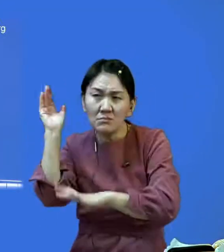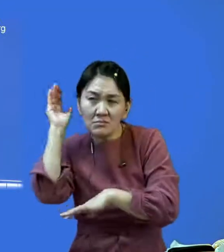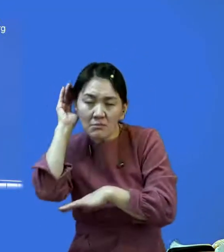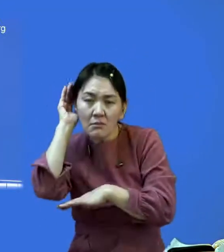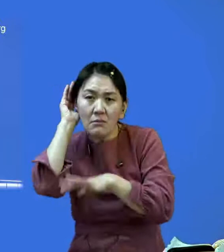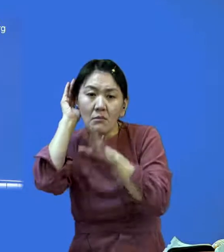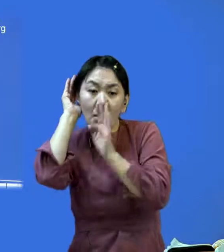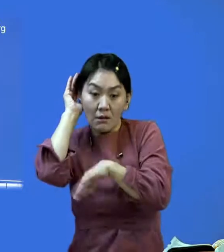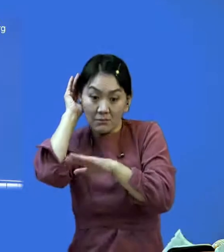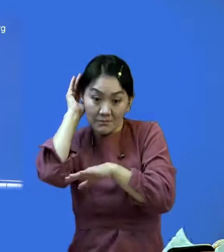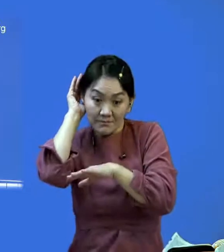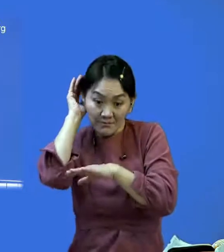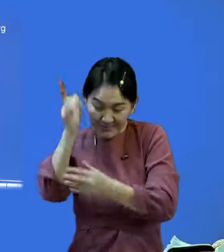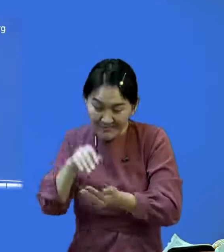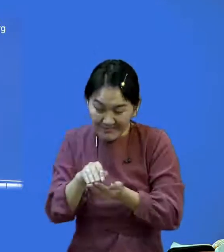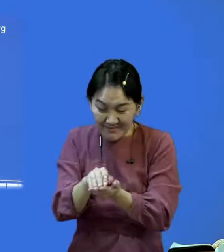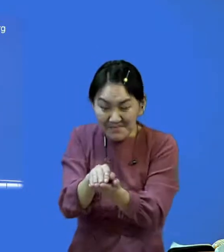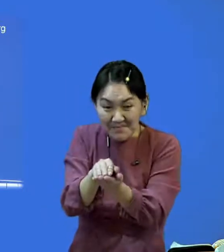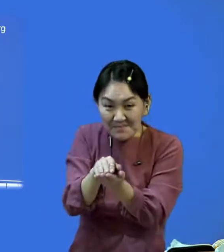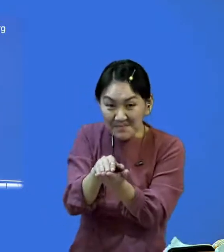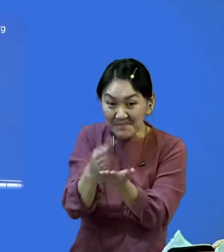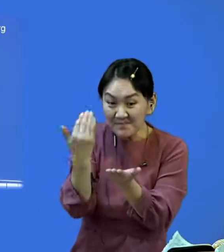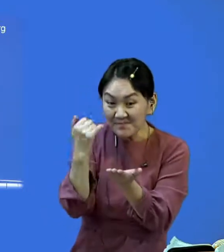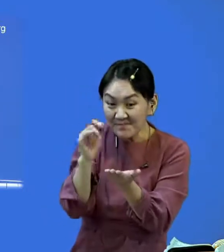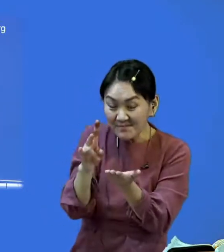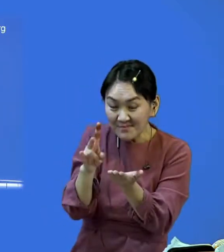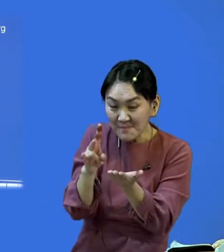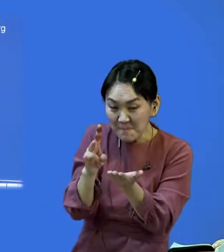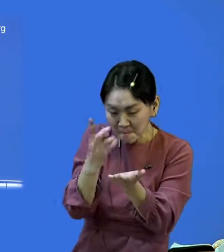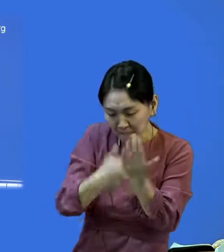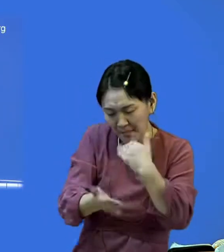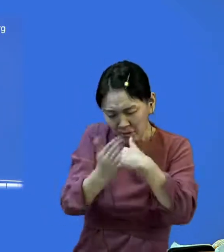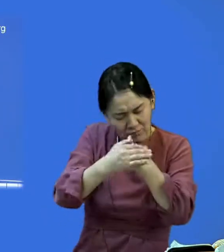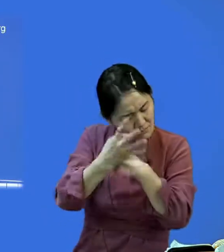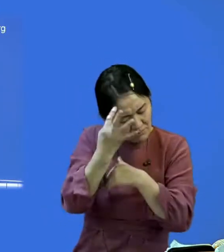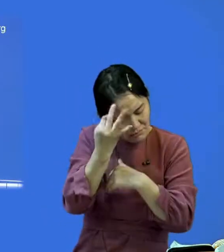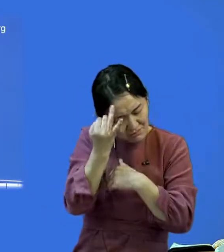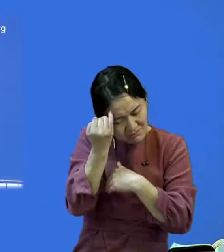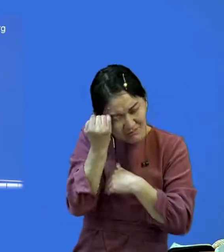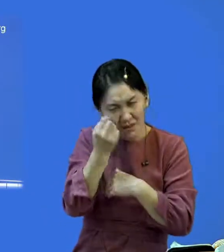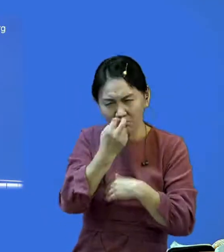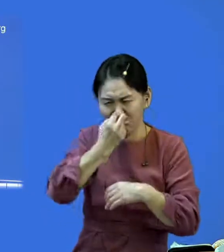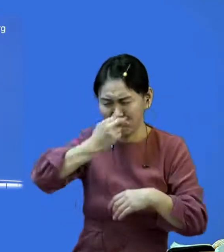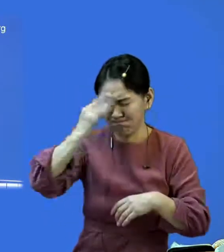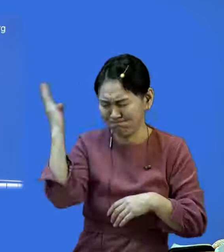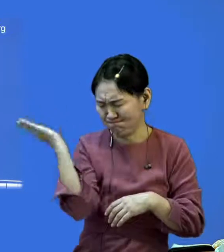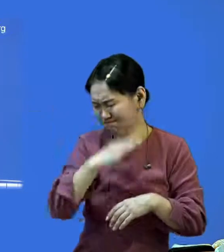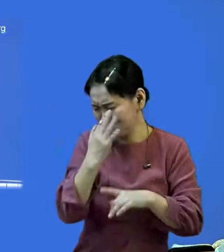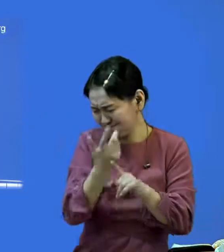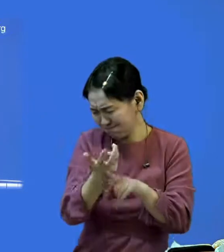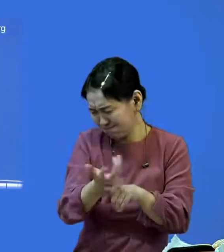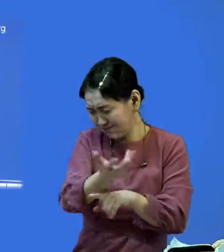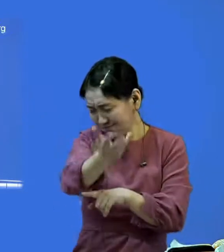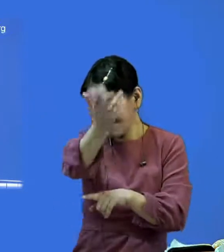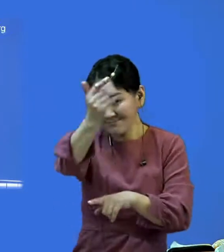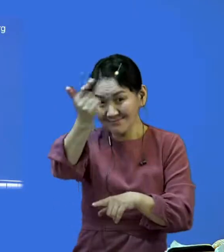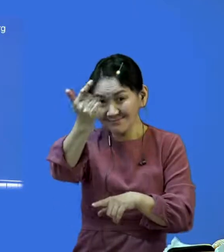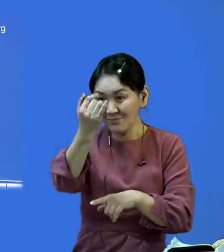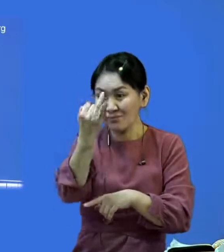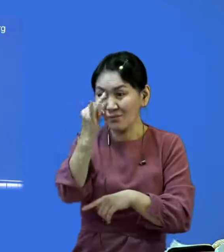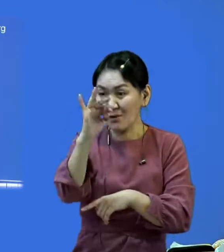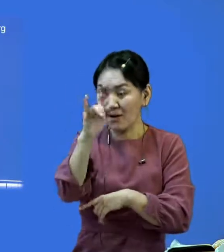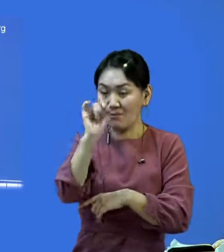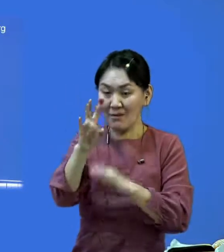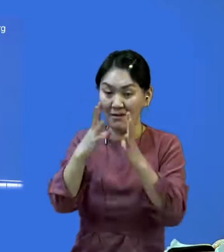үед булшин дотор байсан тэмээ өхөө дөрөв хонжгсан үнэр гарчсан байсан гэж хэлсэн шүү дээ. Тэмээ Йохан 10 дугаар